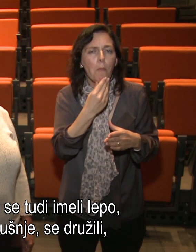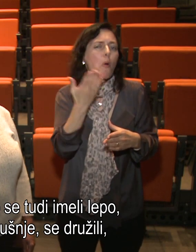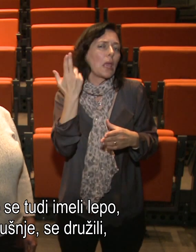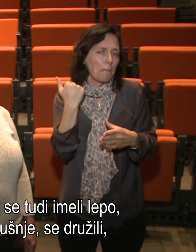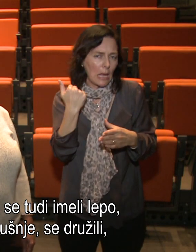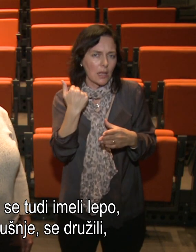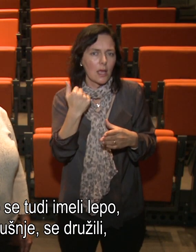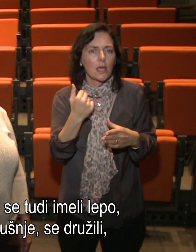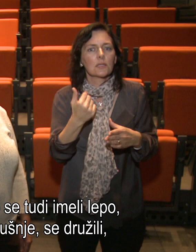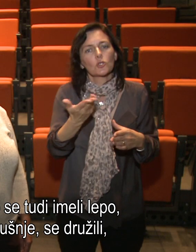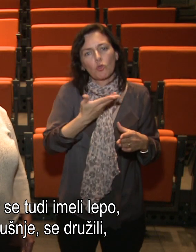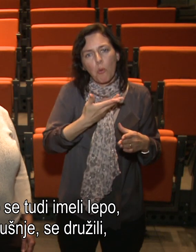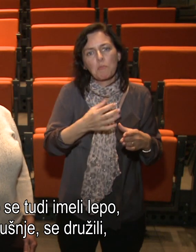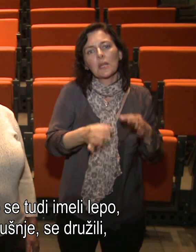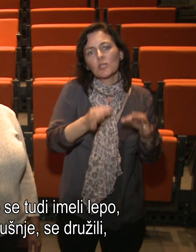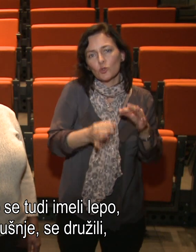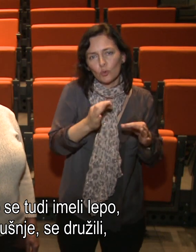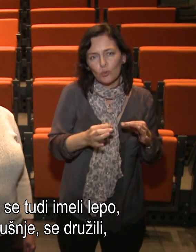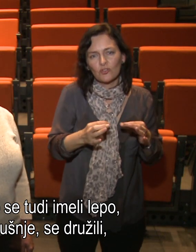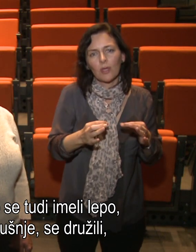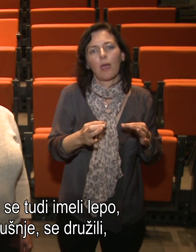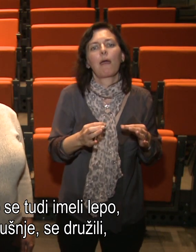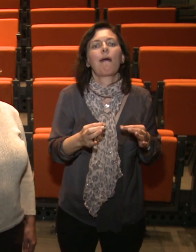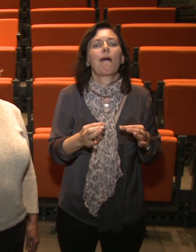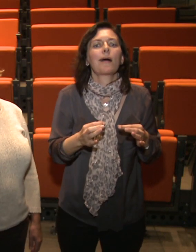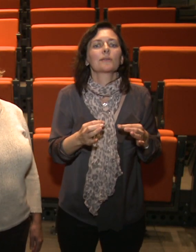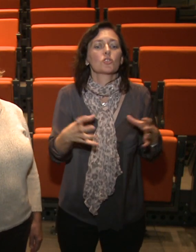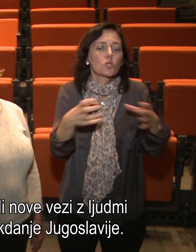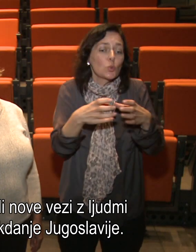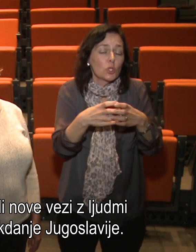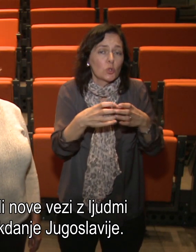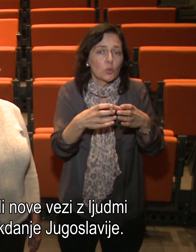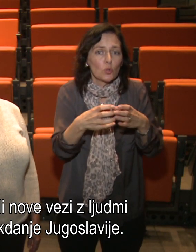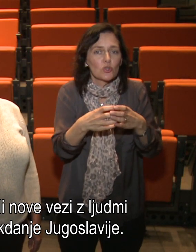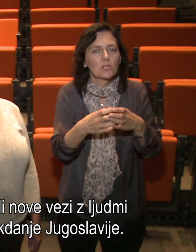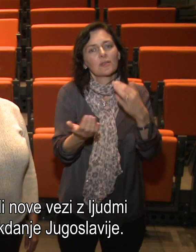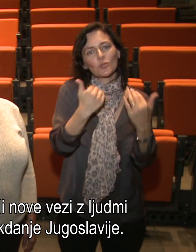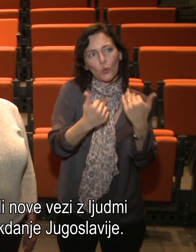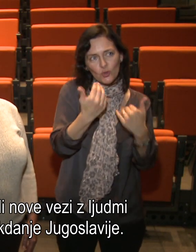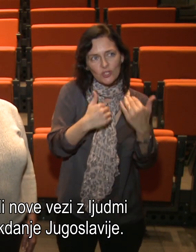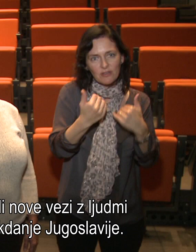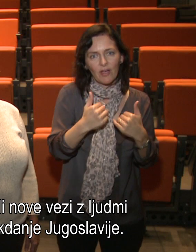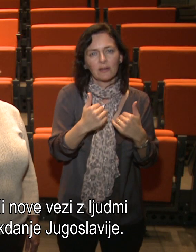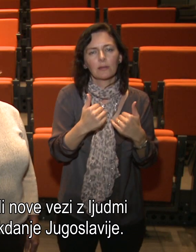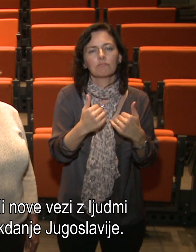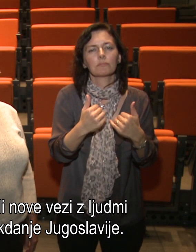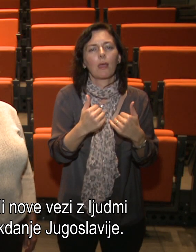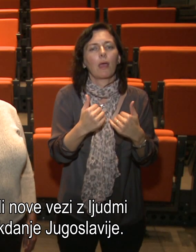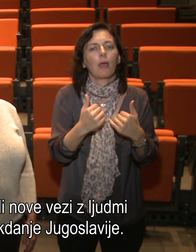izkušnje nabrali, da so se družili tudi izven tega in da so uživali in spletli neke nove